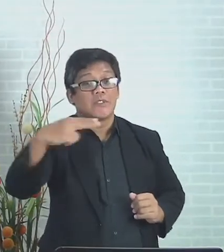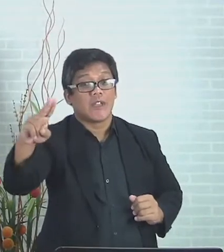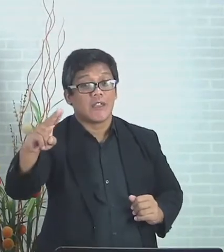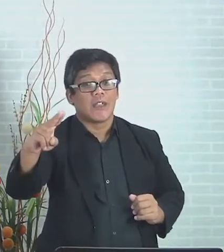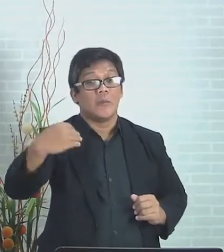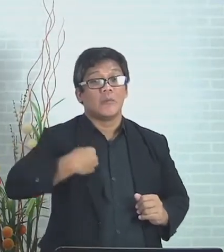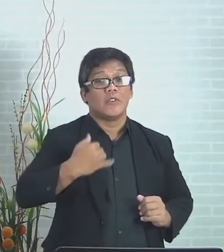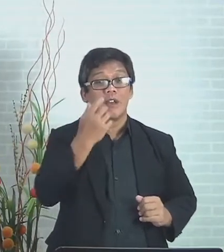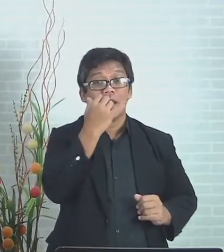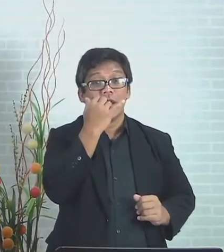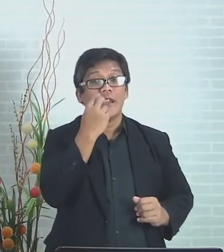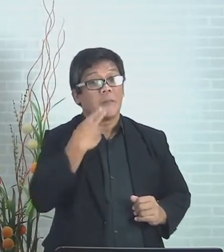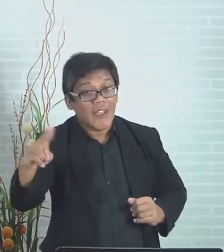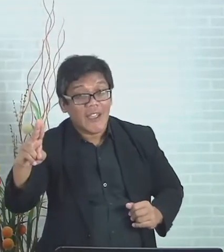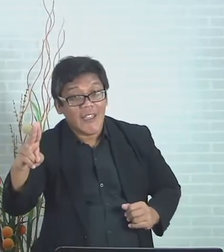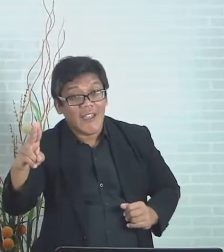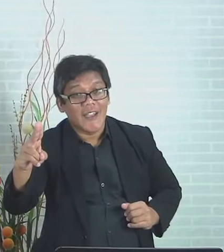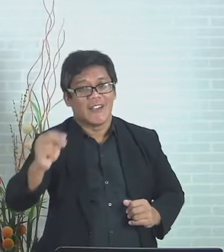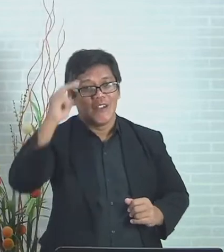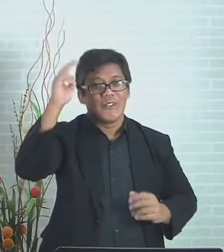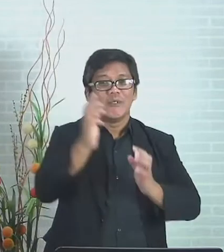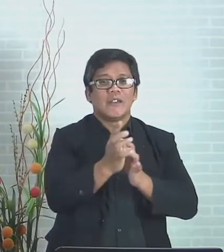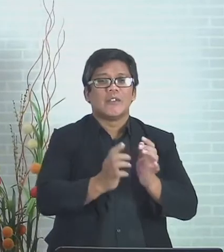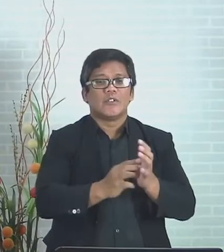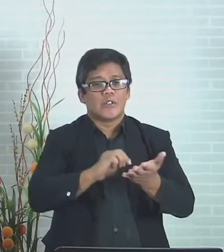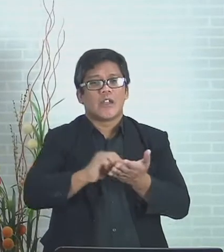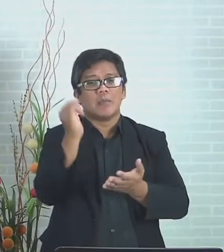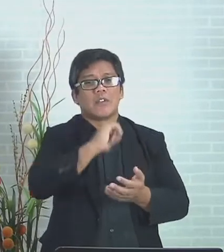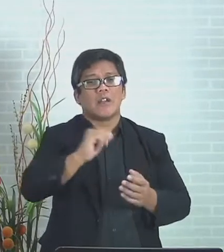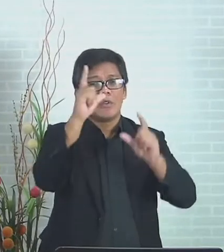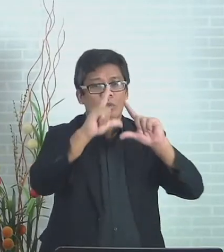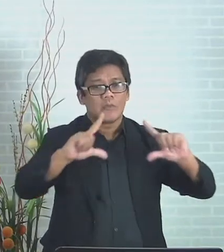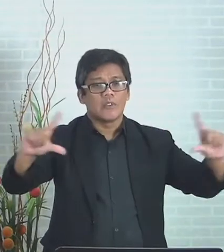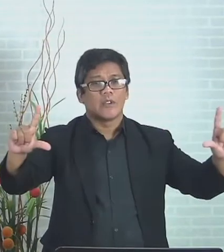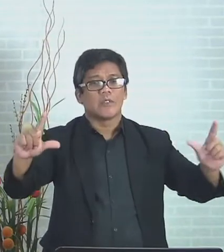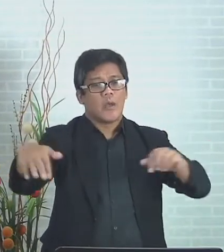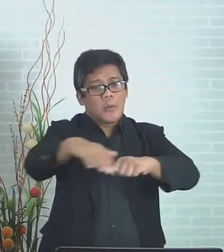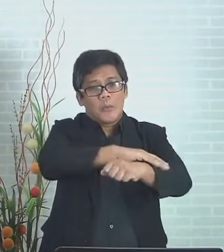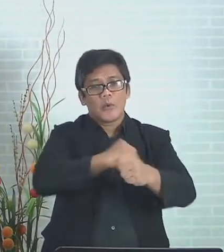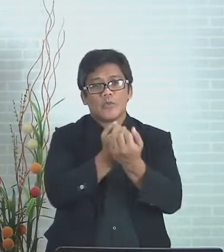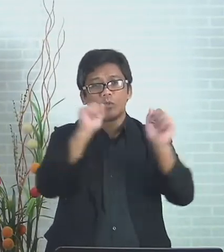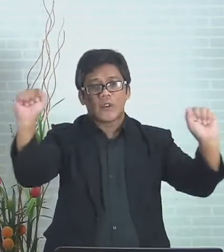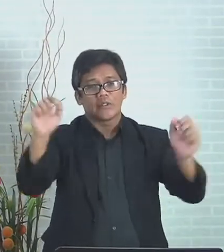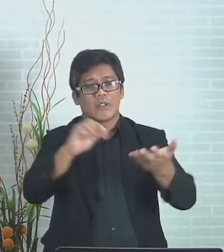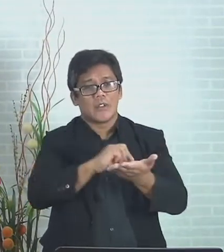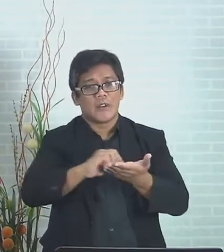punya keyakinan bahwa nama Tuhan Yesus telah nama yang luar biasa dan penuh puasa nama di atas segala